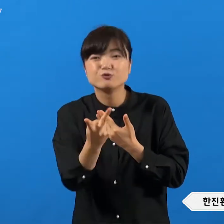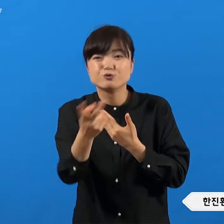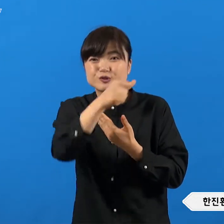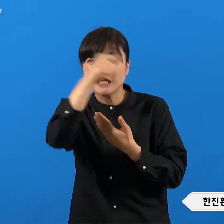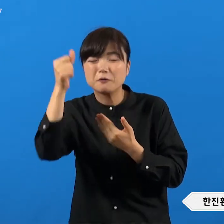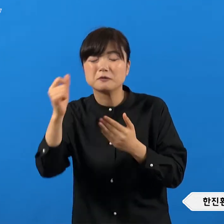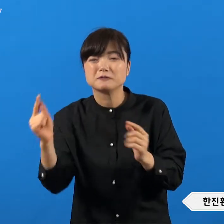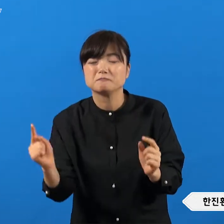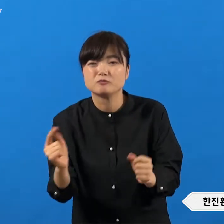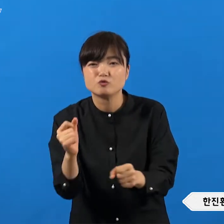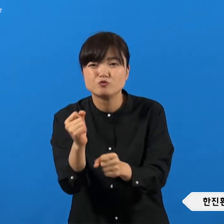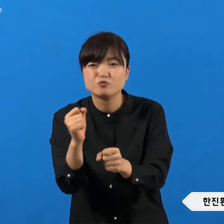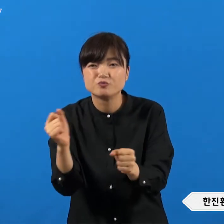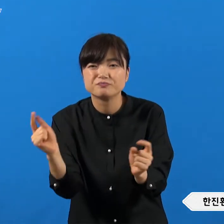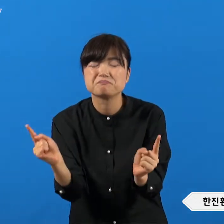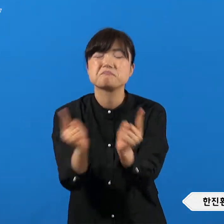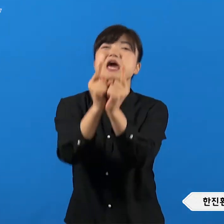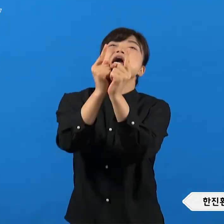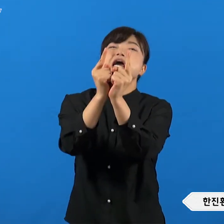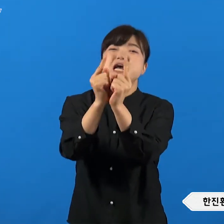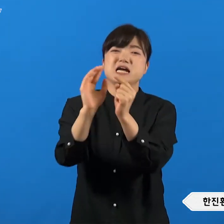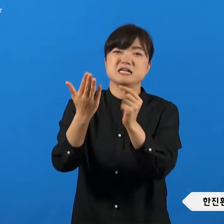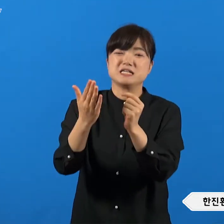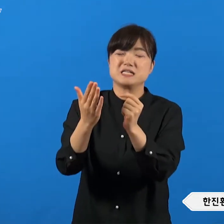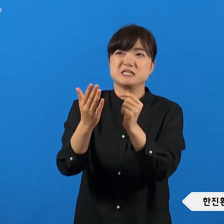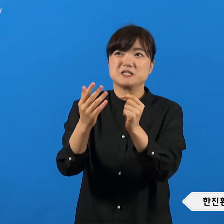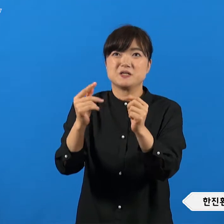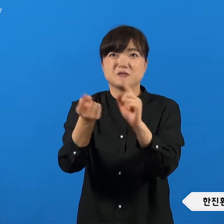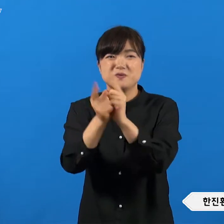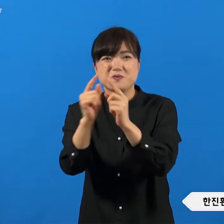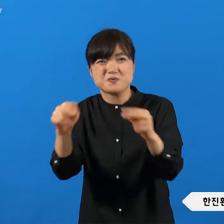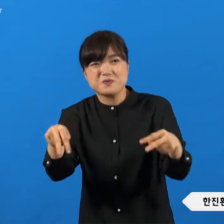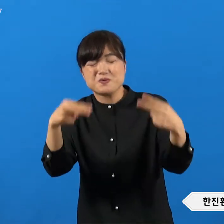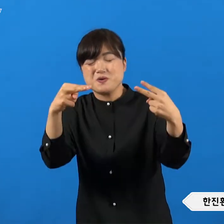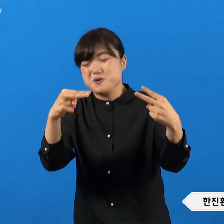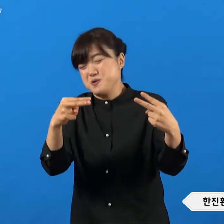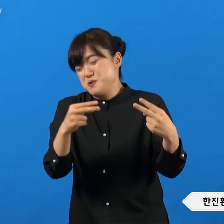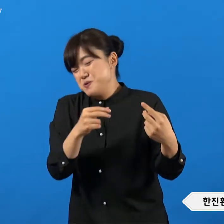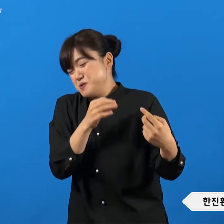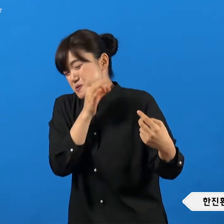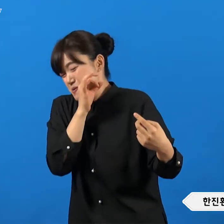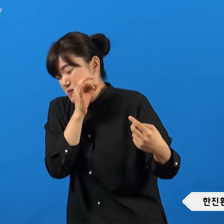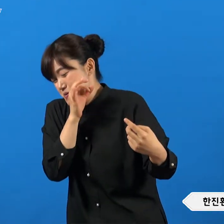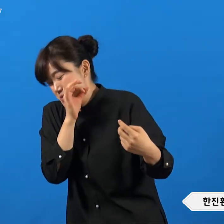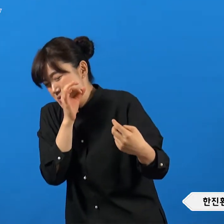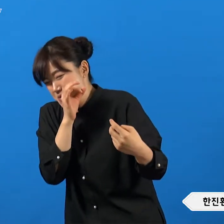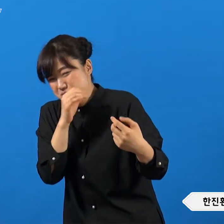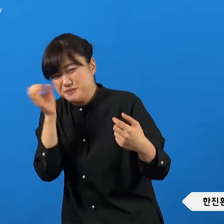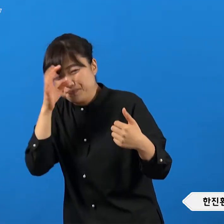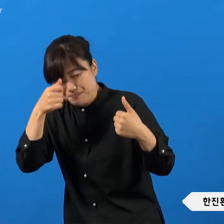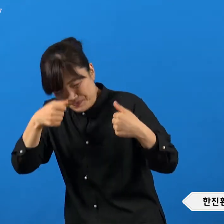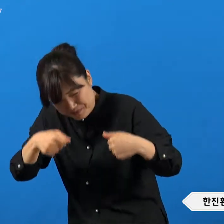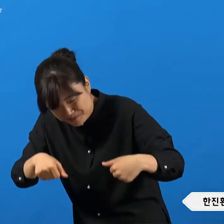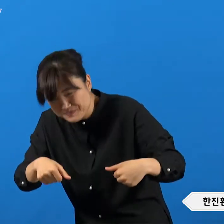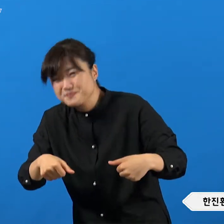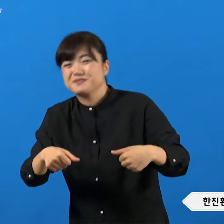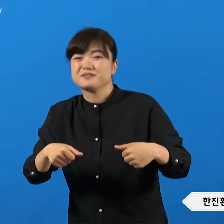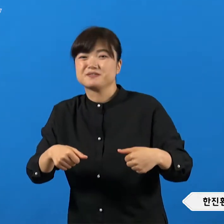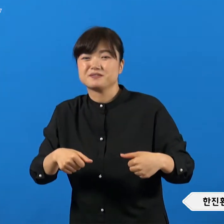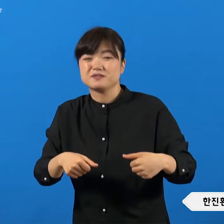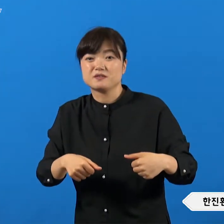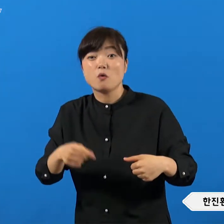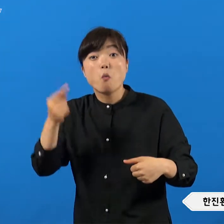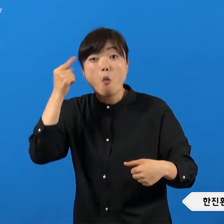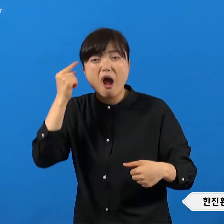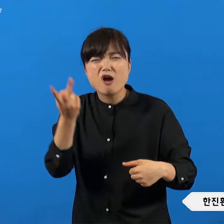두 장로님이 우연히 마주쳤습니다. 서로 어색하게 인사를 나누었다고 합니다.